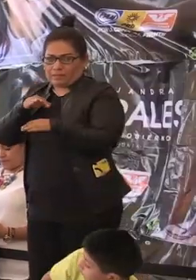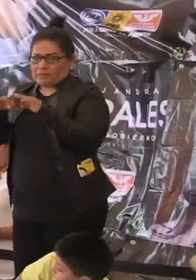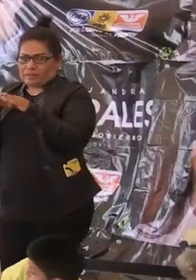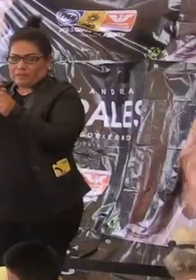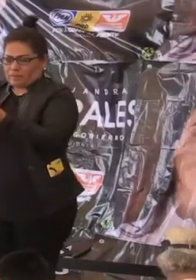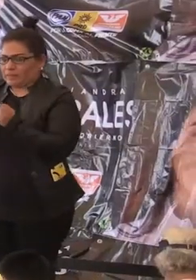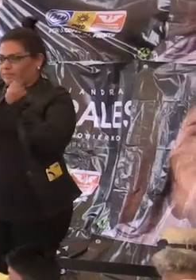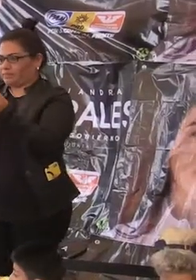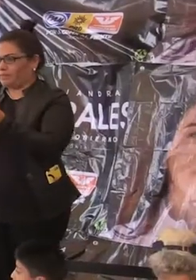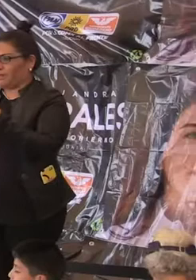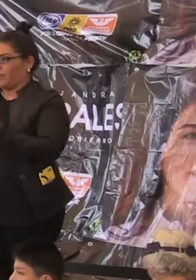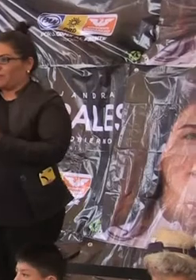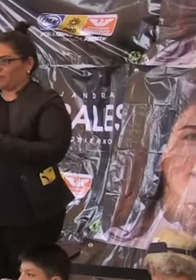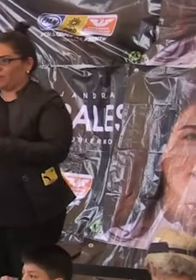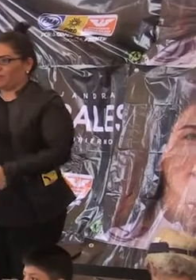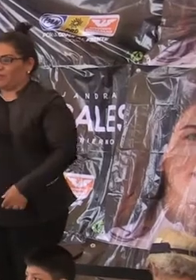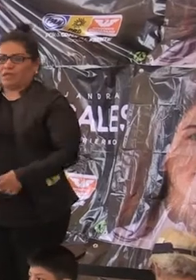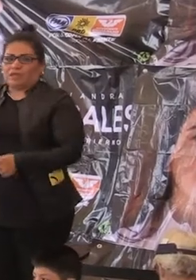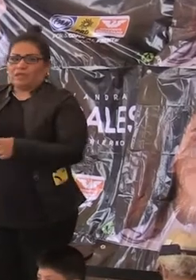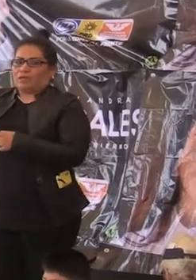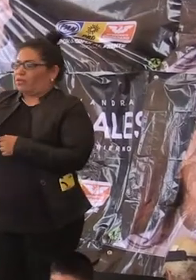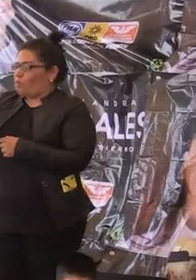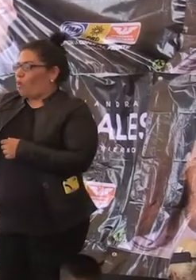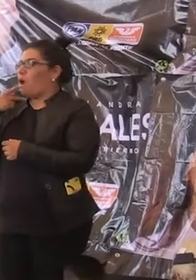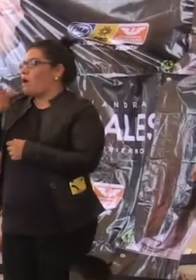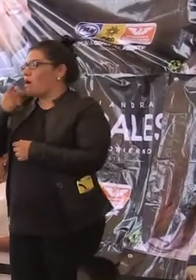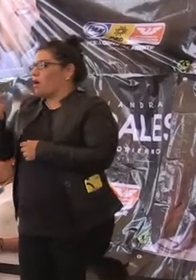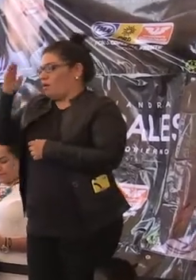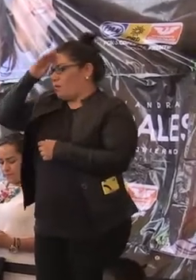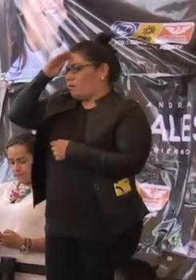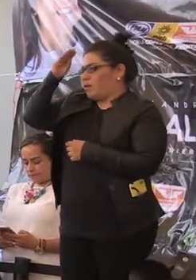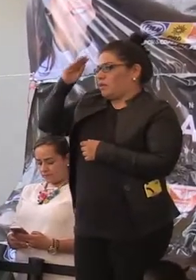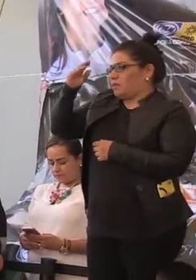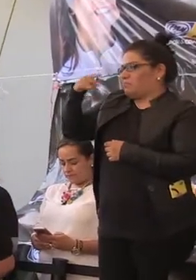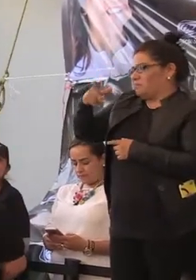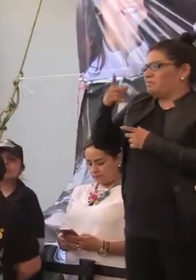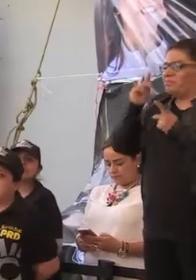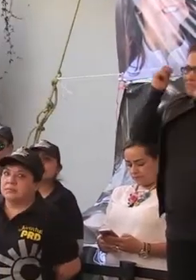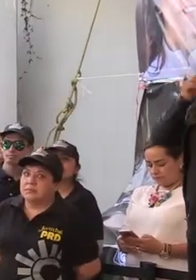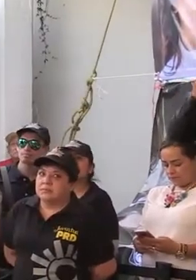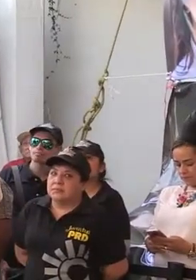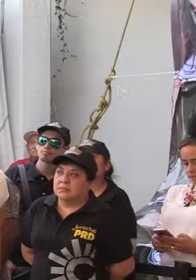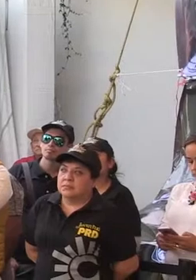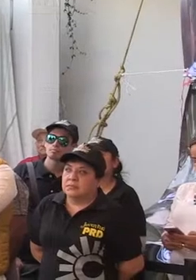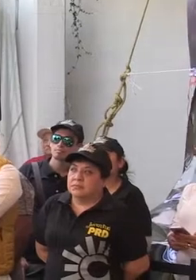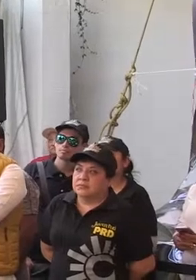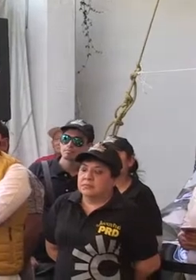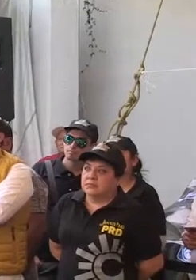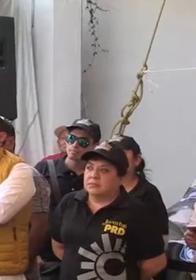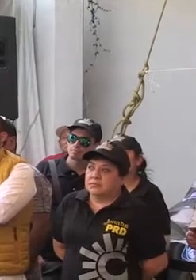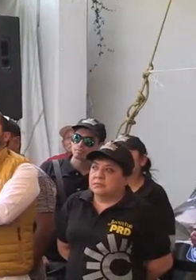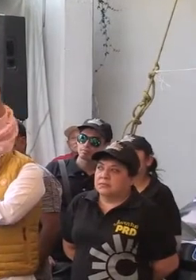hable bien. Que la gente, cuando hable de Xochimilco, piense en pasear, piense en sus